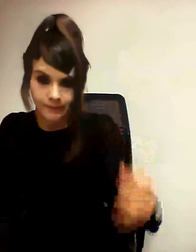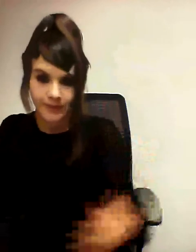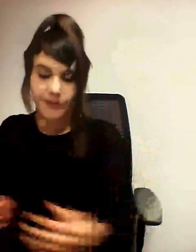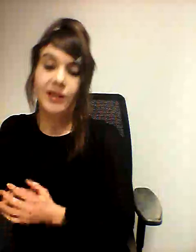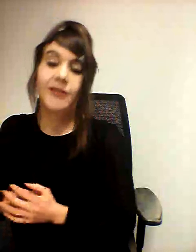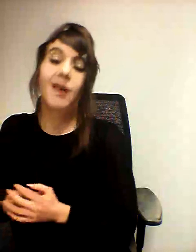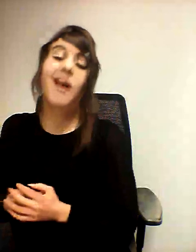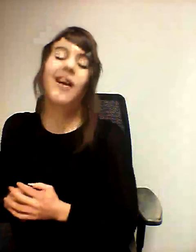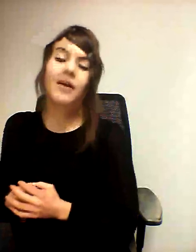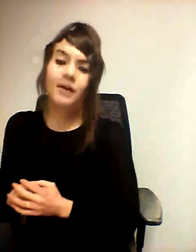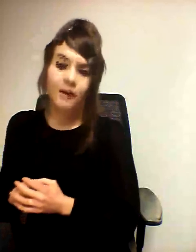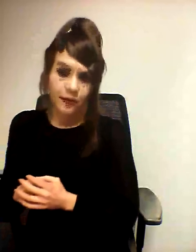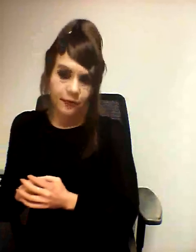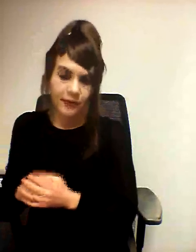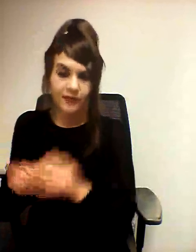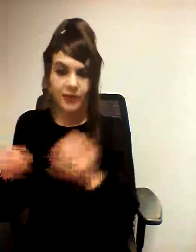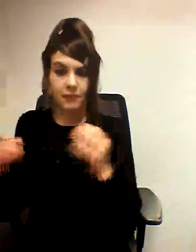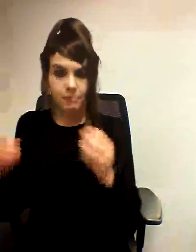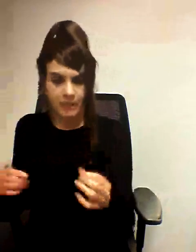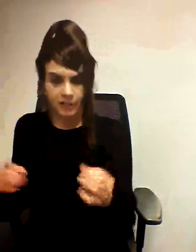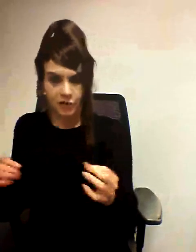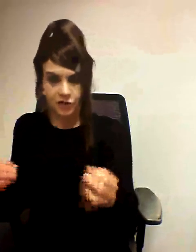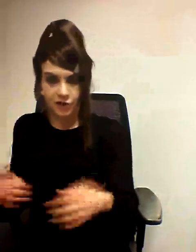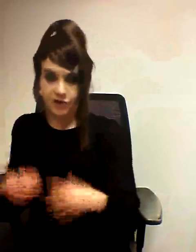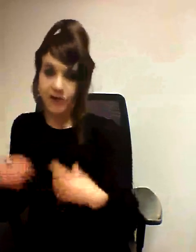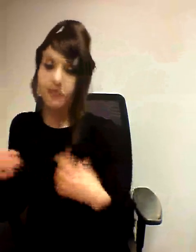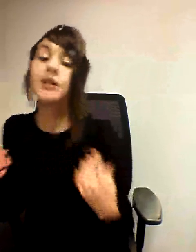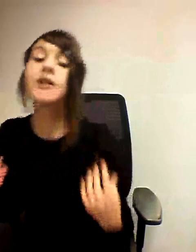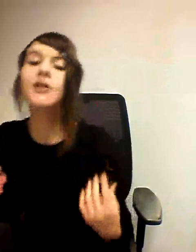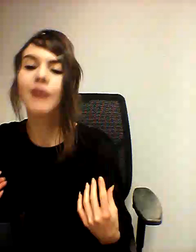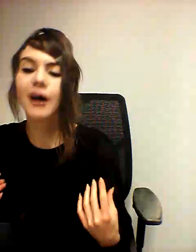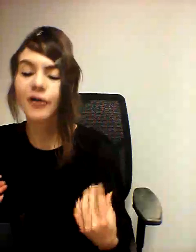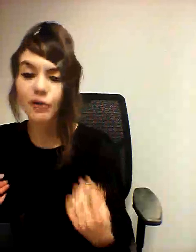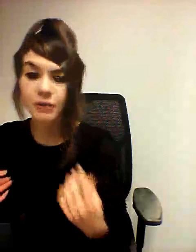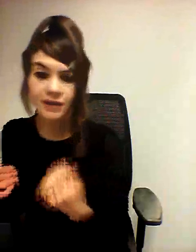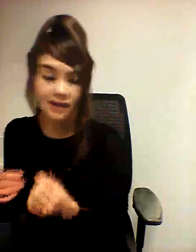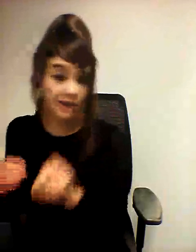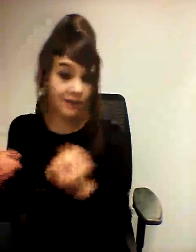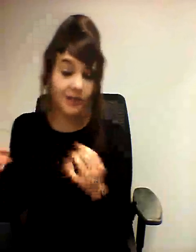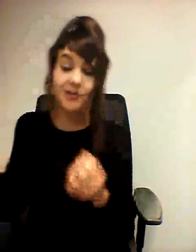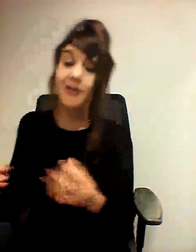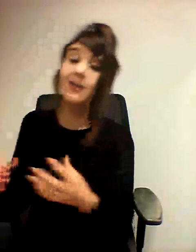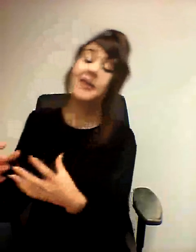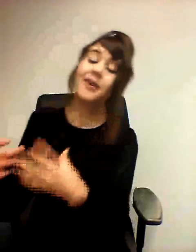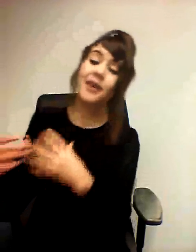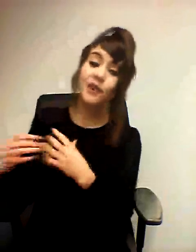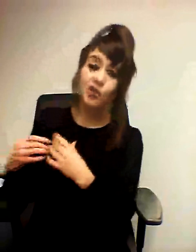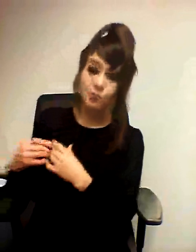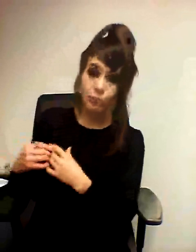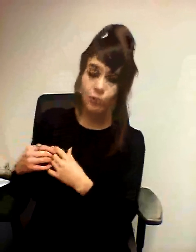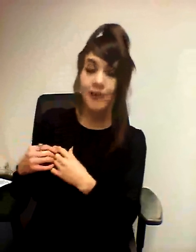Dat zijn alle vitamines. Dat zijn een heel aantal mineralen. Dat zijn een heel aantal